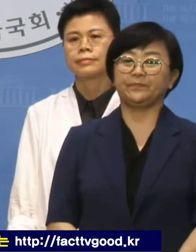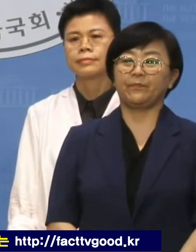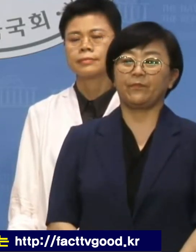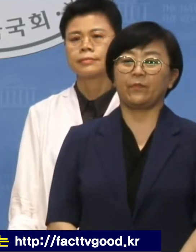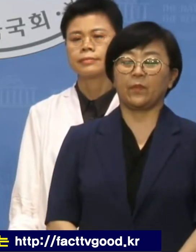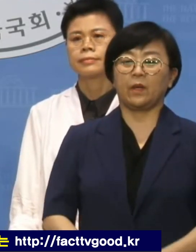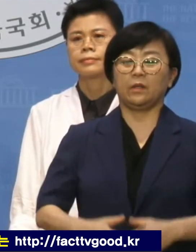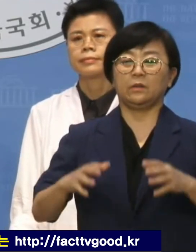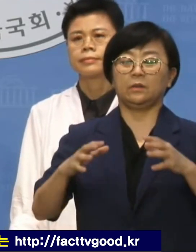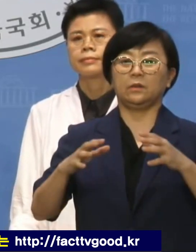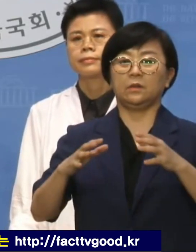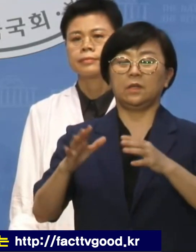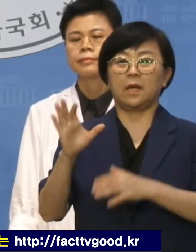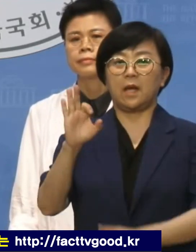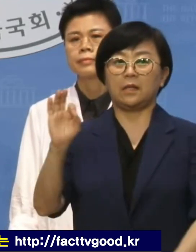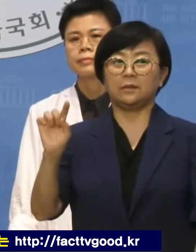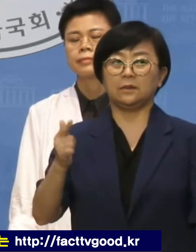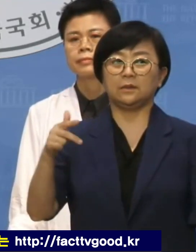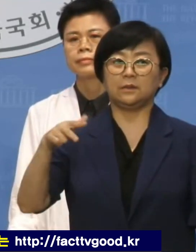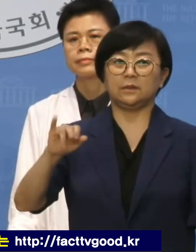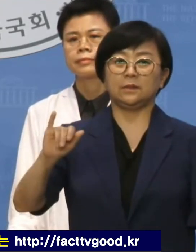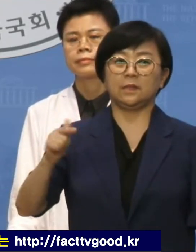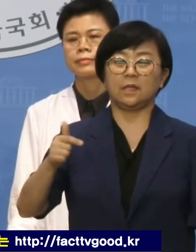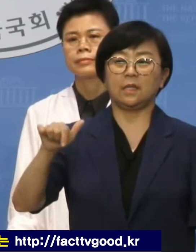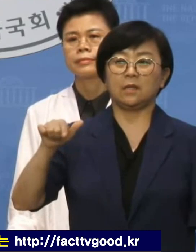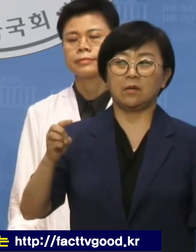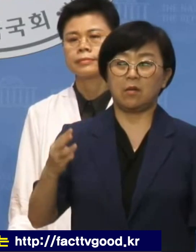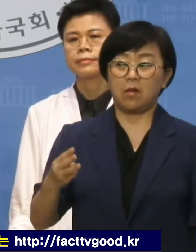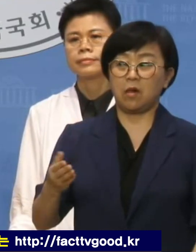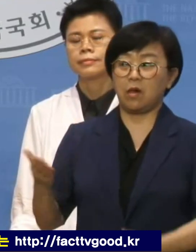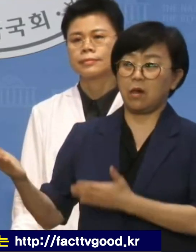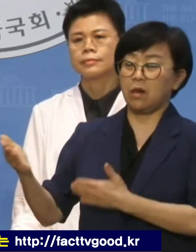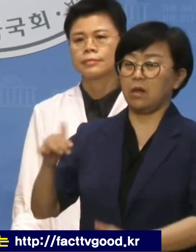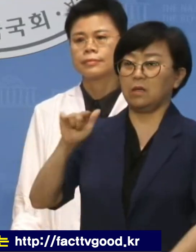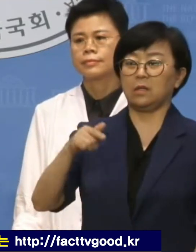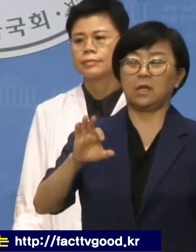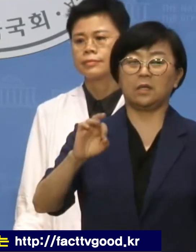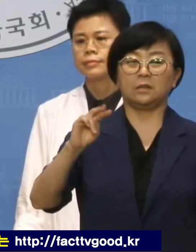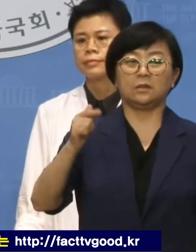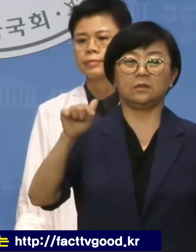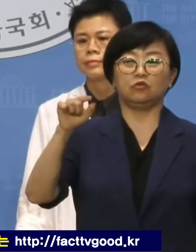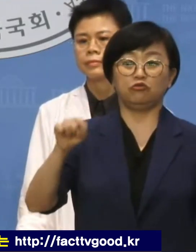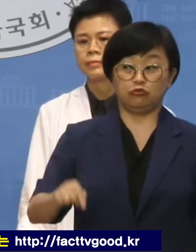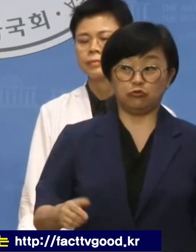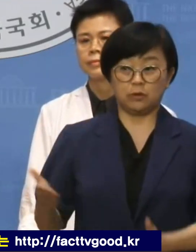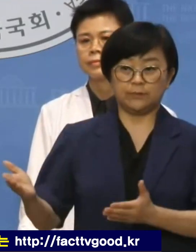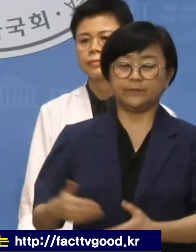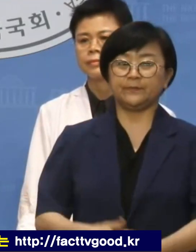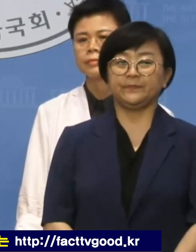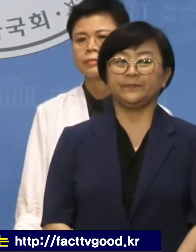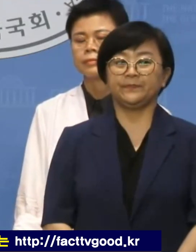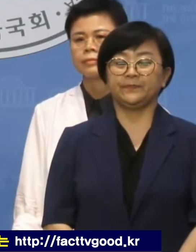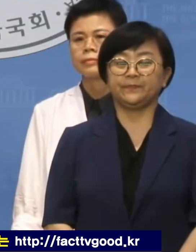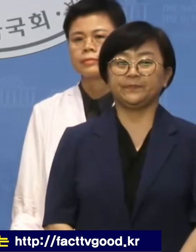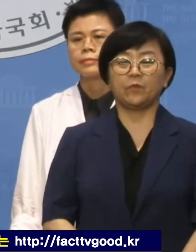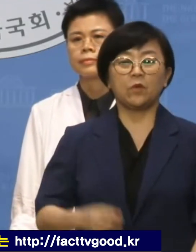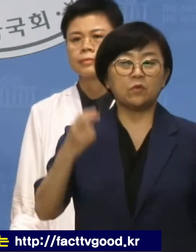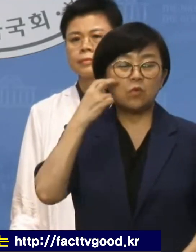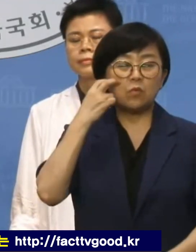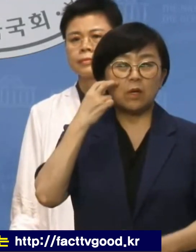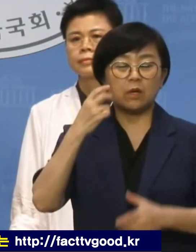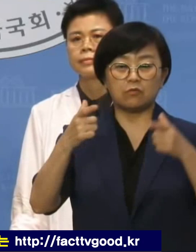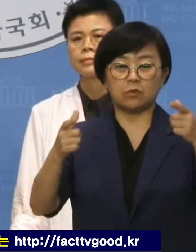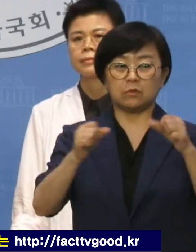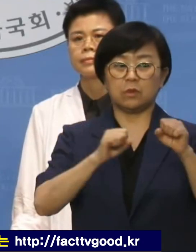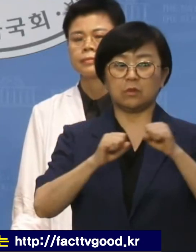저는 민생경제연구소에서 일하는 안진걸이라고 합니다. 강덕구 의원님 오셨습니다. 예. 송파구에서